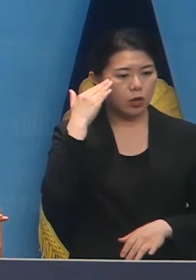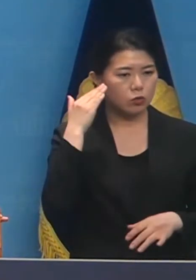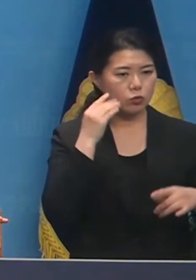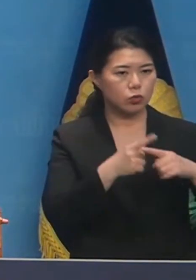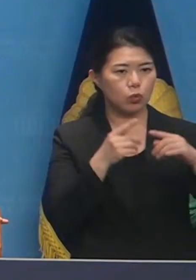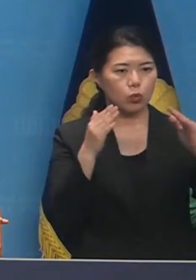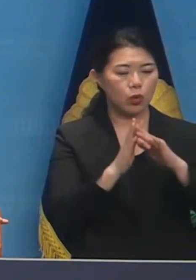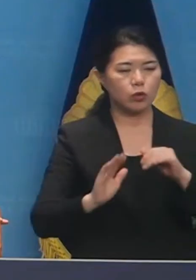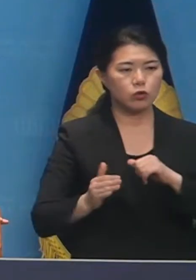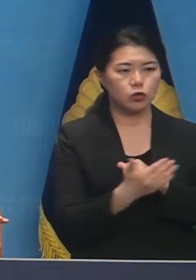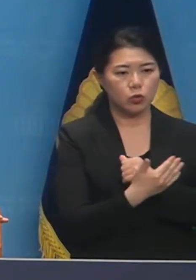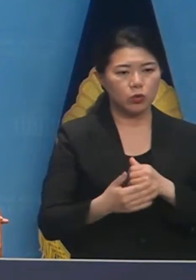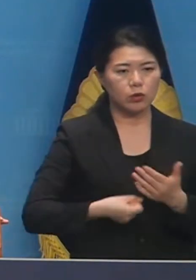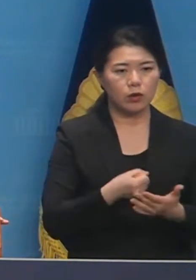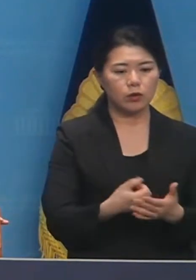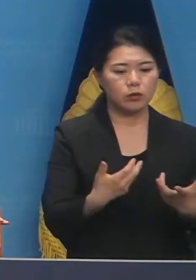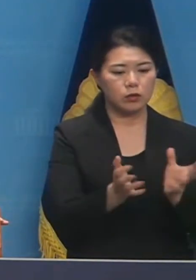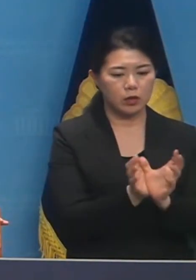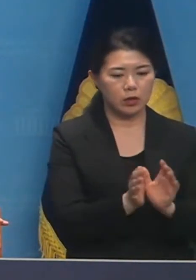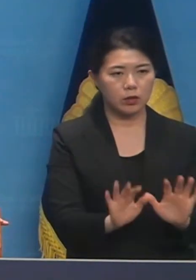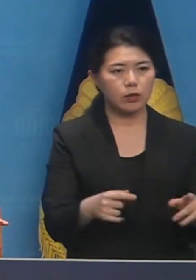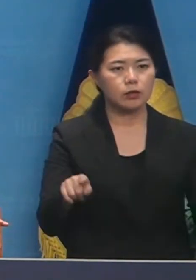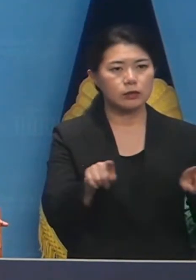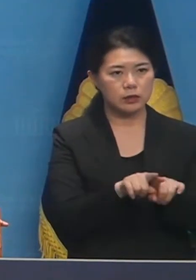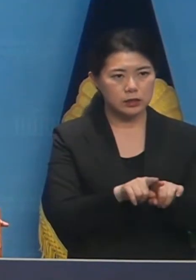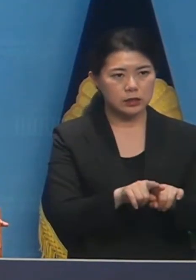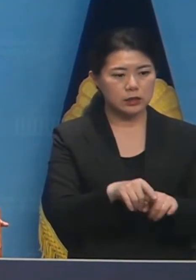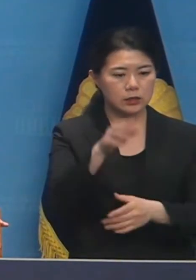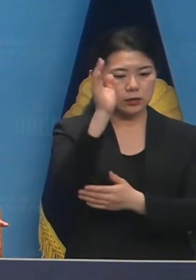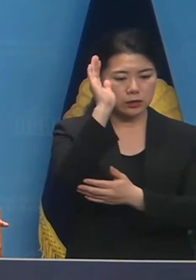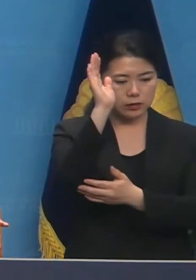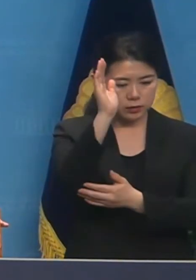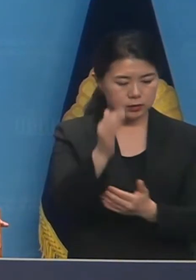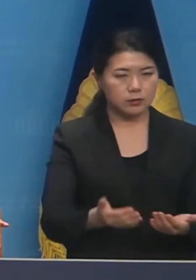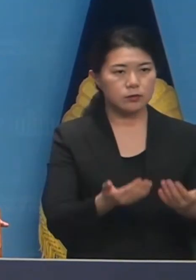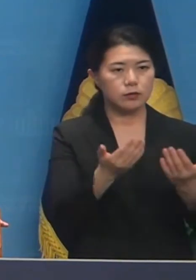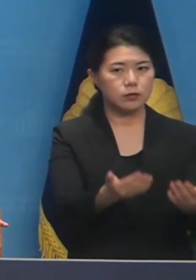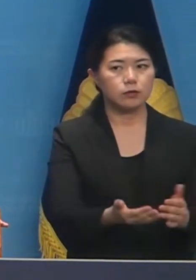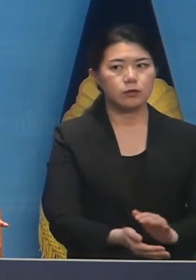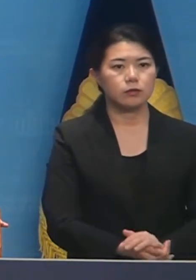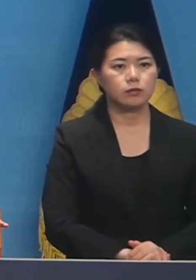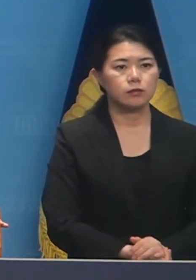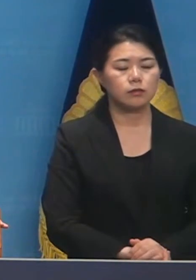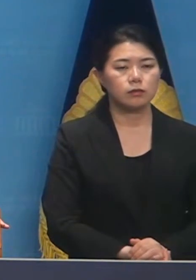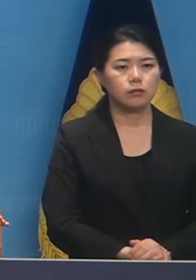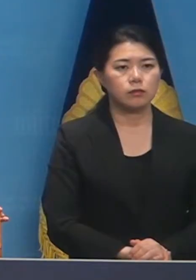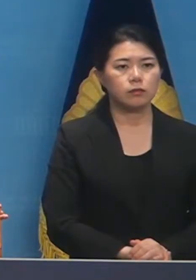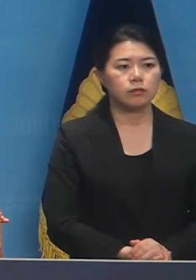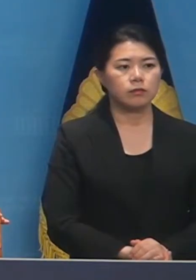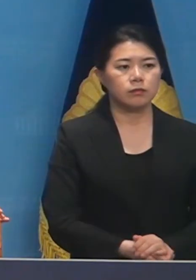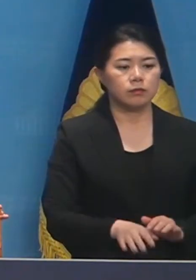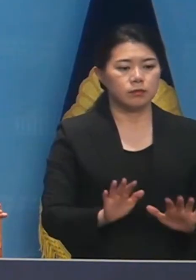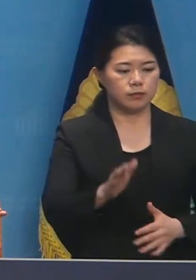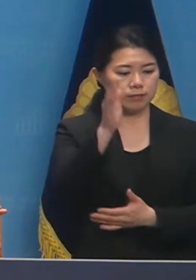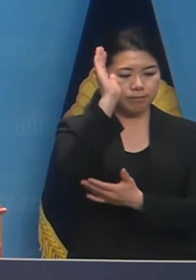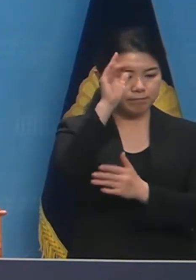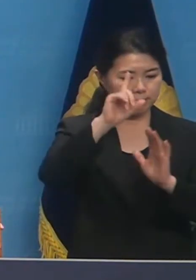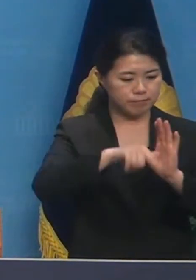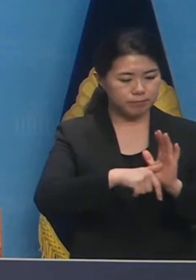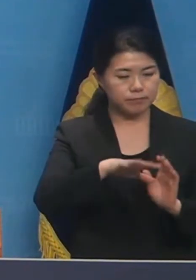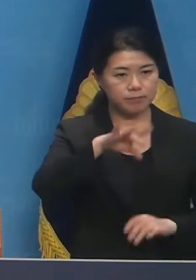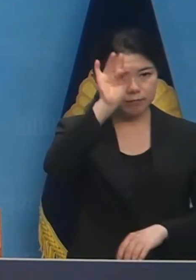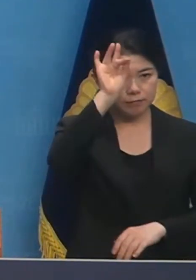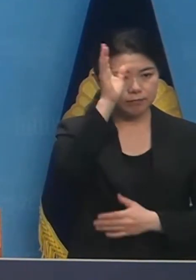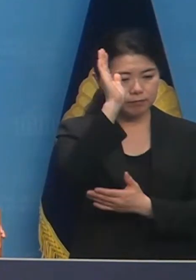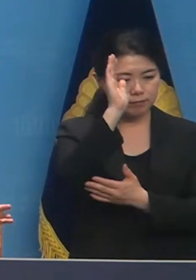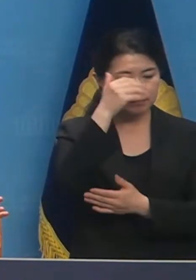한국교회 수호 결사대가 공동으로 오늘 기자회견을 열게 되었습니다. 오늘 기자회견에서